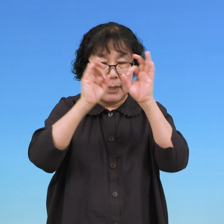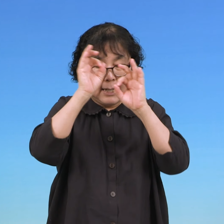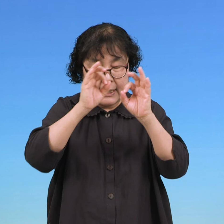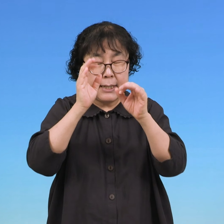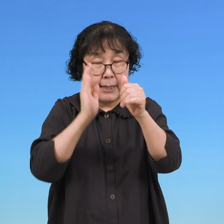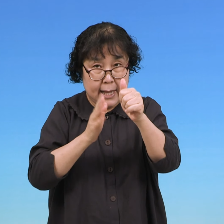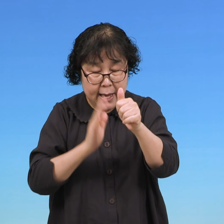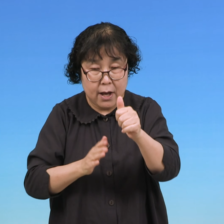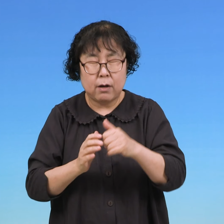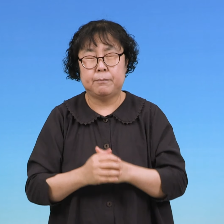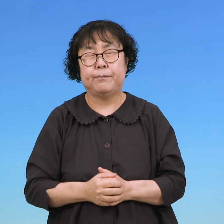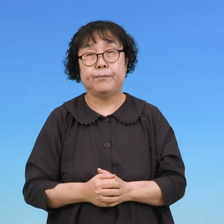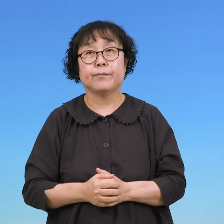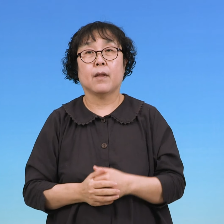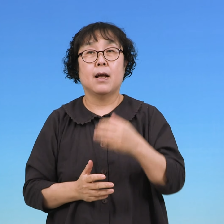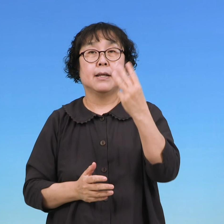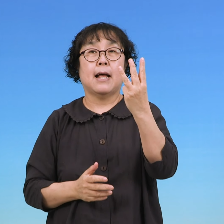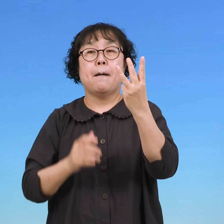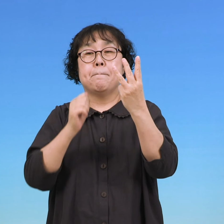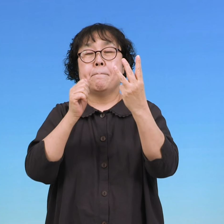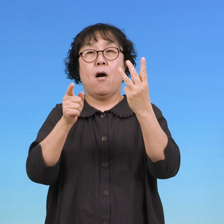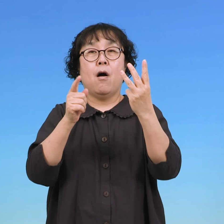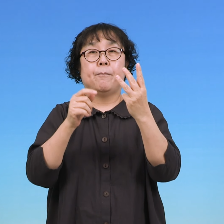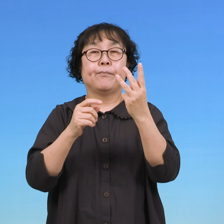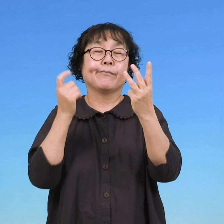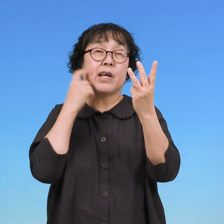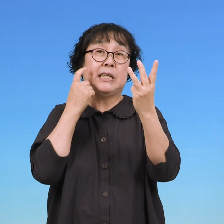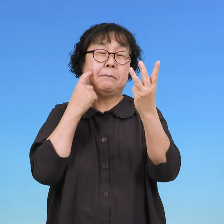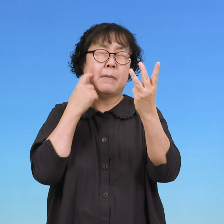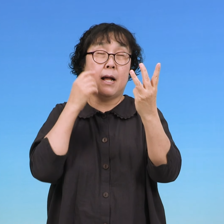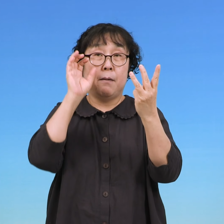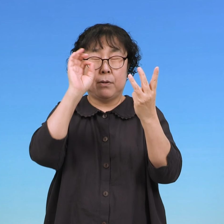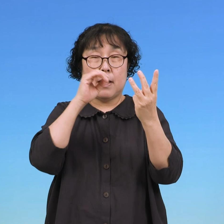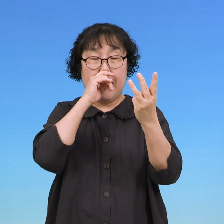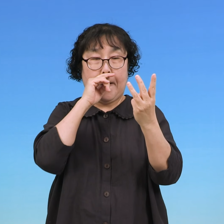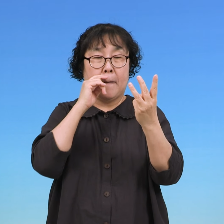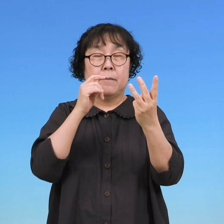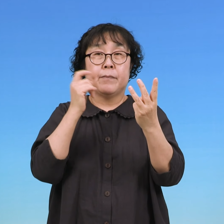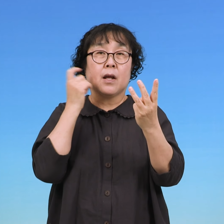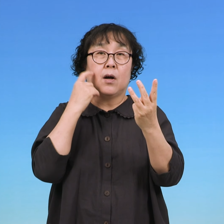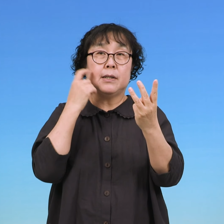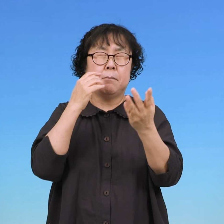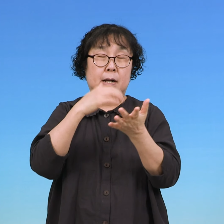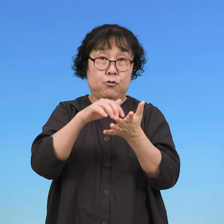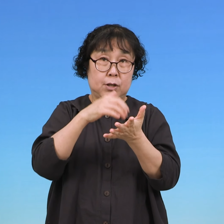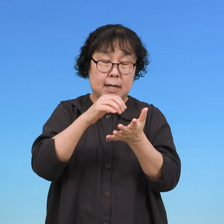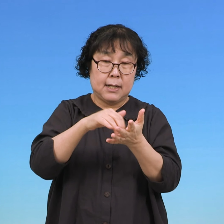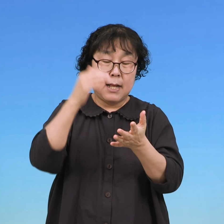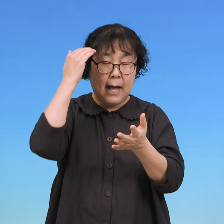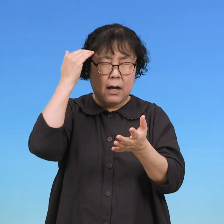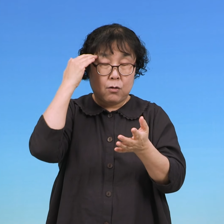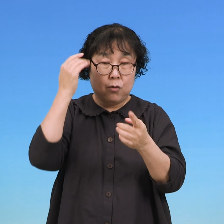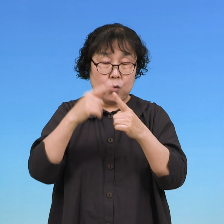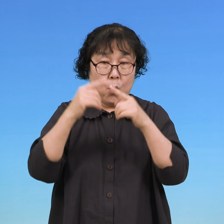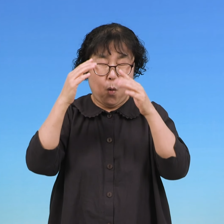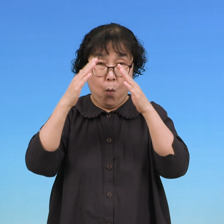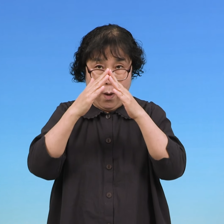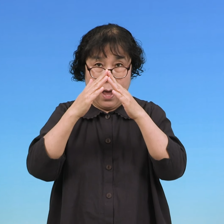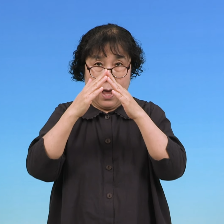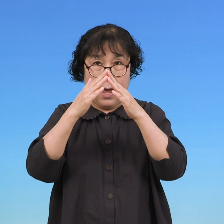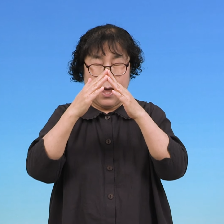아까 목사님께서 삼허 허수라는 거예요. 글을 다시 보십시오. 허수는 한국 교회가